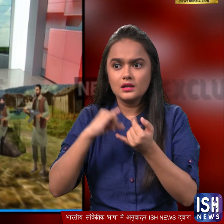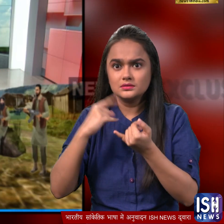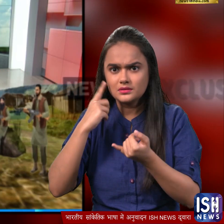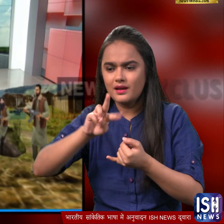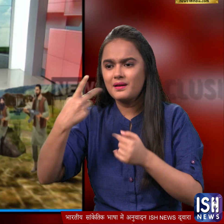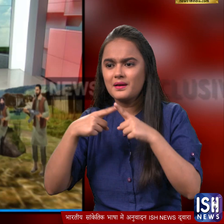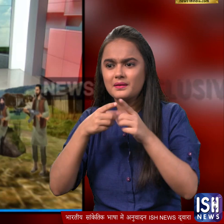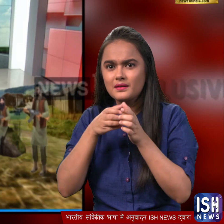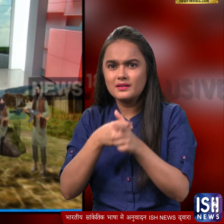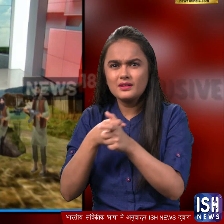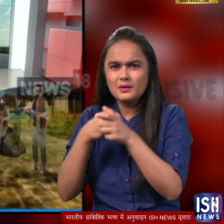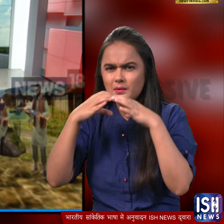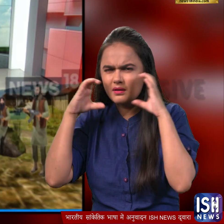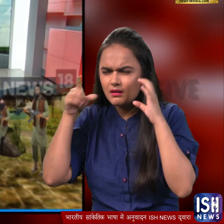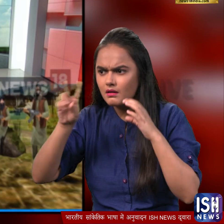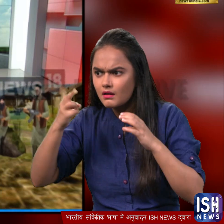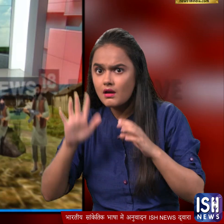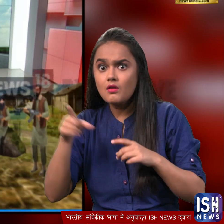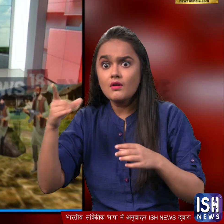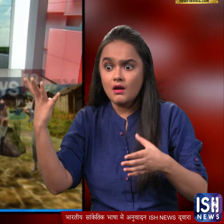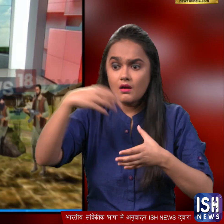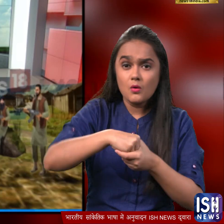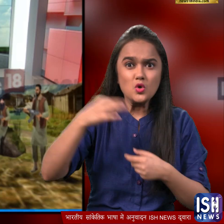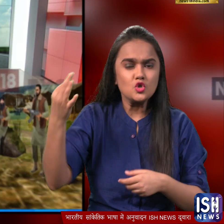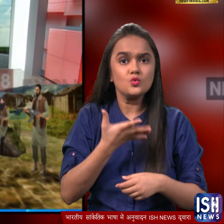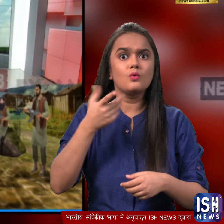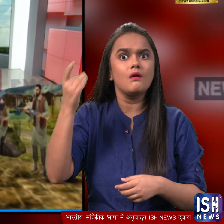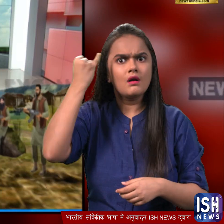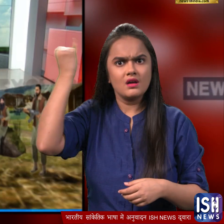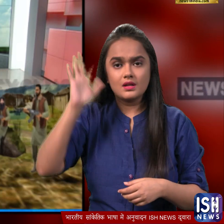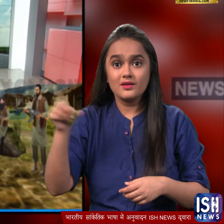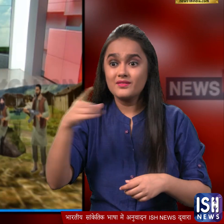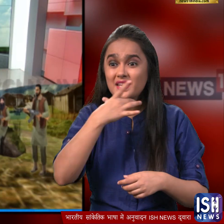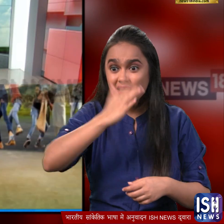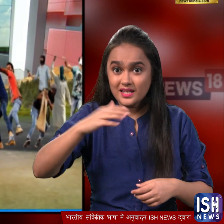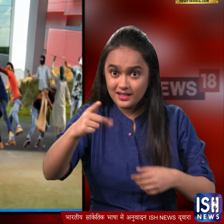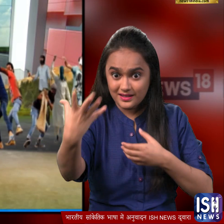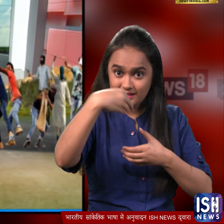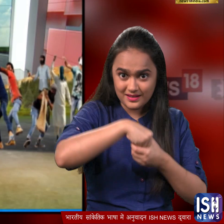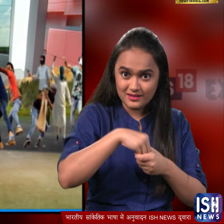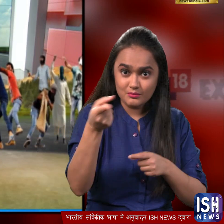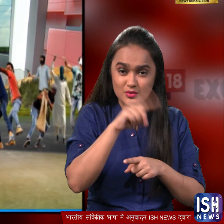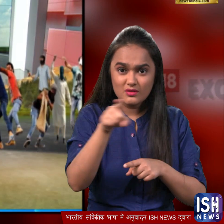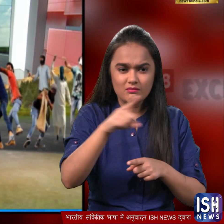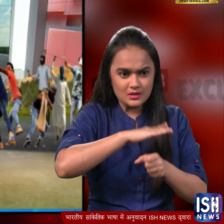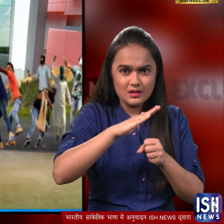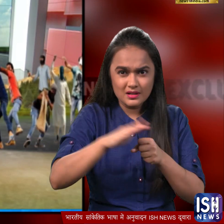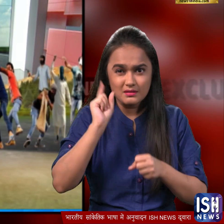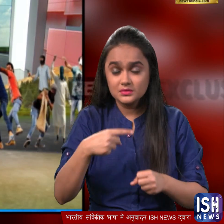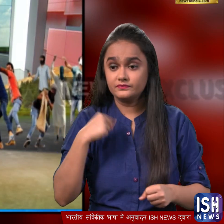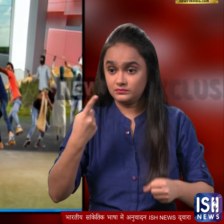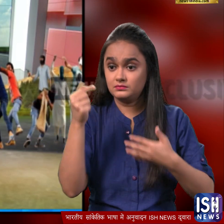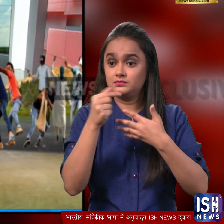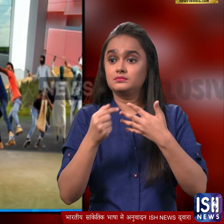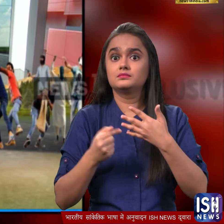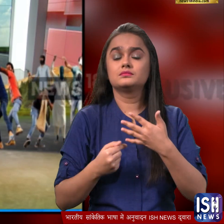एजेंसी ISI और आतंकी संगठनों ने भर्ती के लिए एक नई चाल चली। इन्होंने भर्ती से पहले युवाओं के आगे आतंकी वारदात को